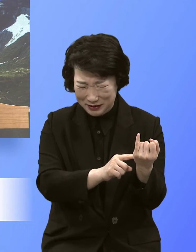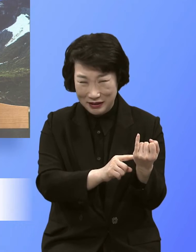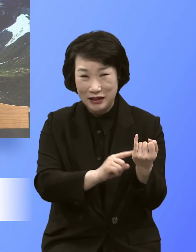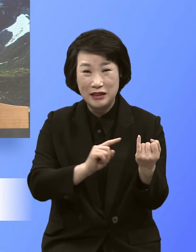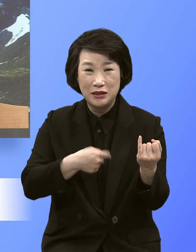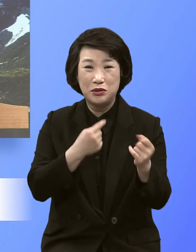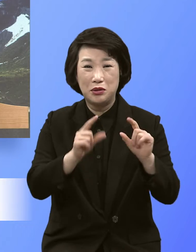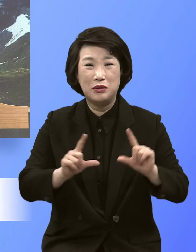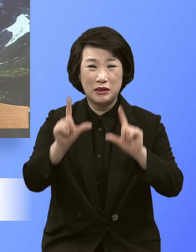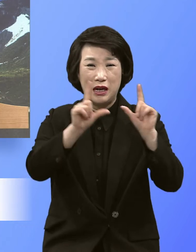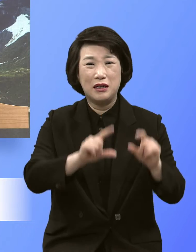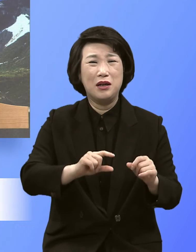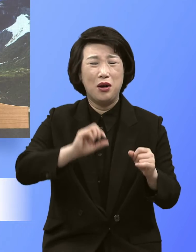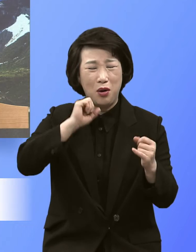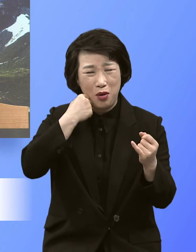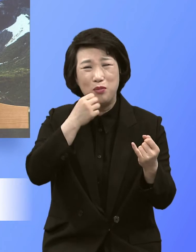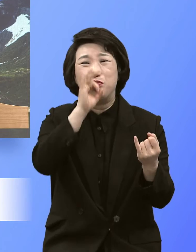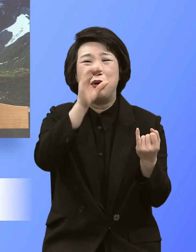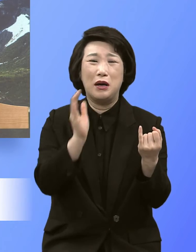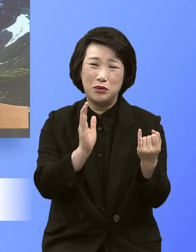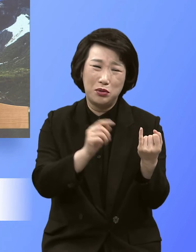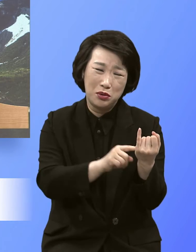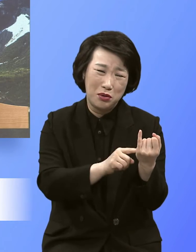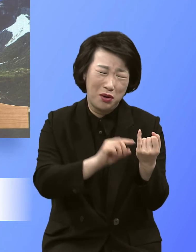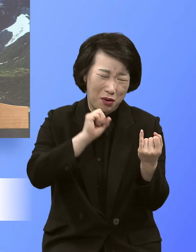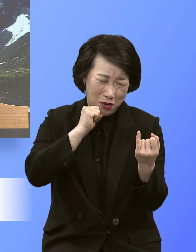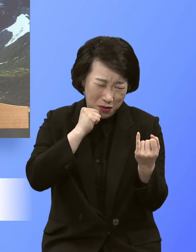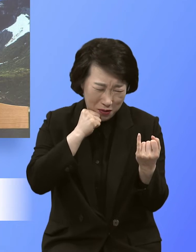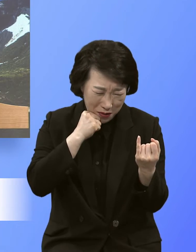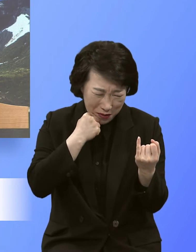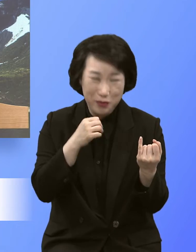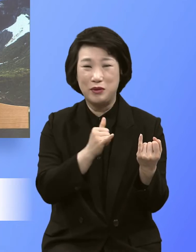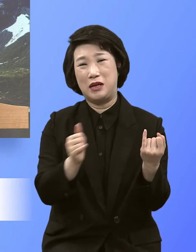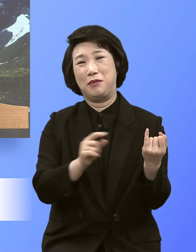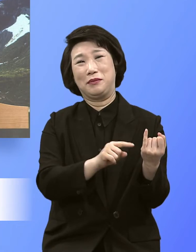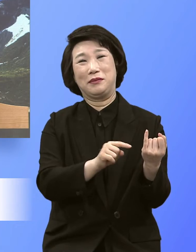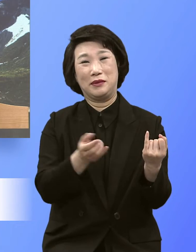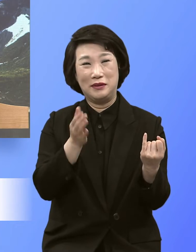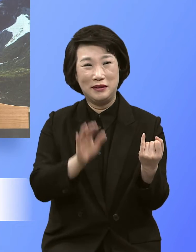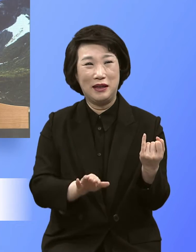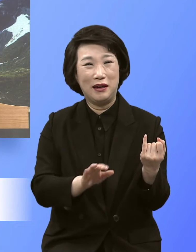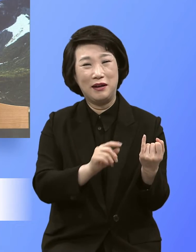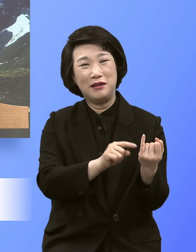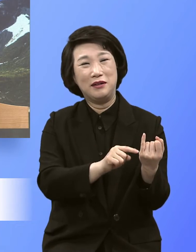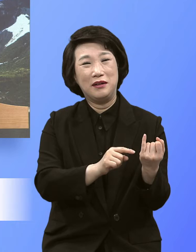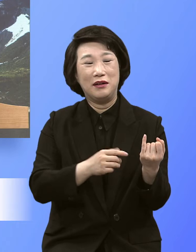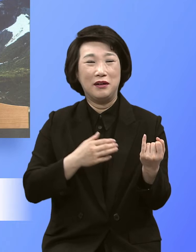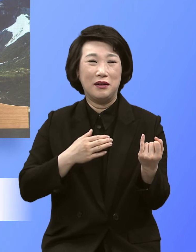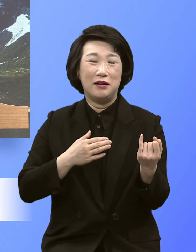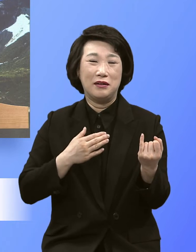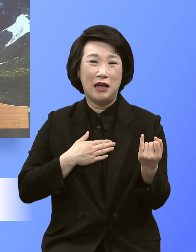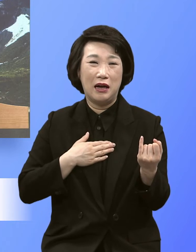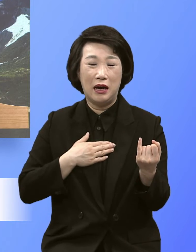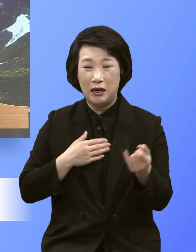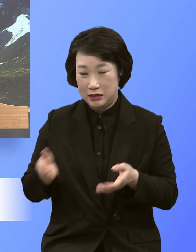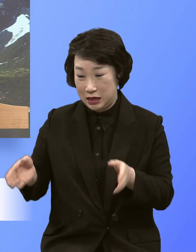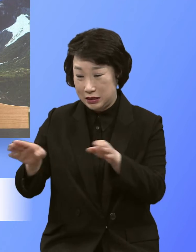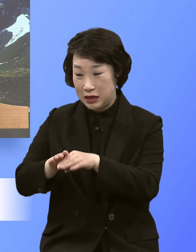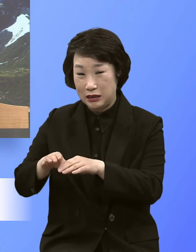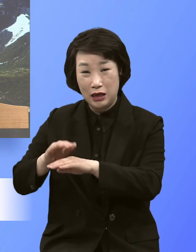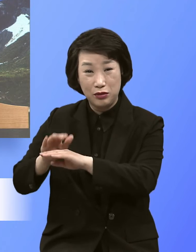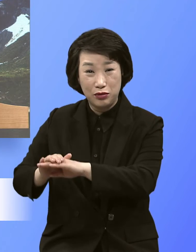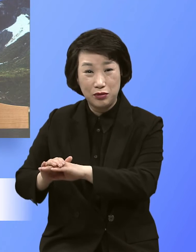스스로 살기 힘들 만큼 가장 어려운 상황이었지만 제가 책상